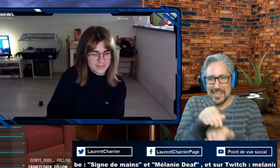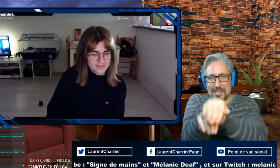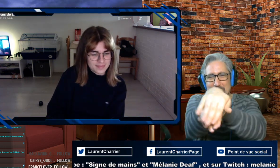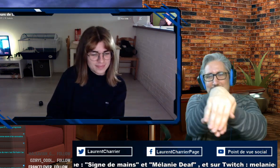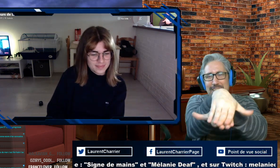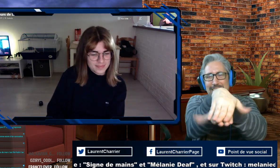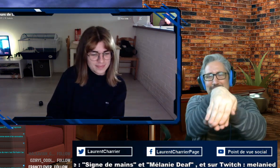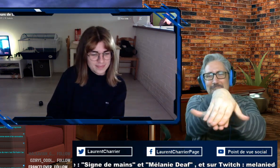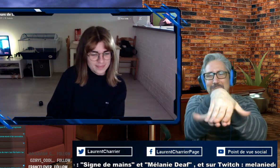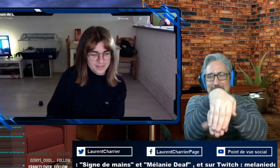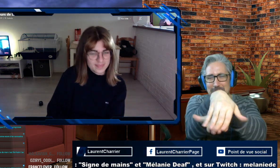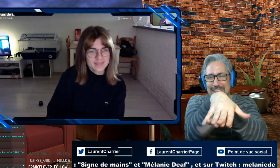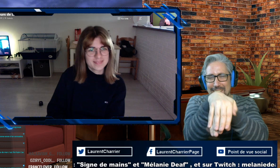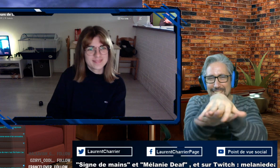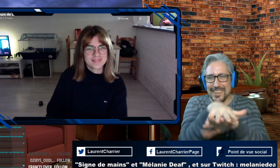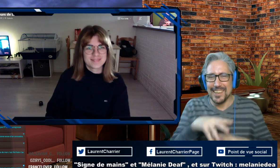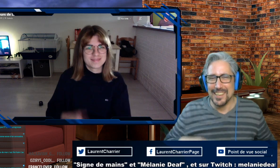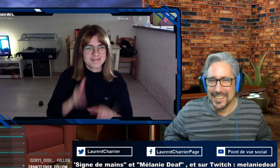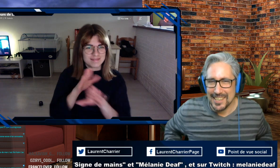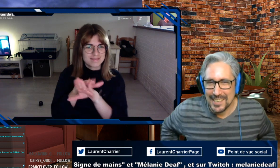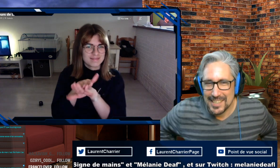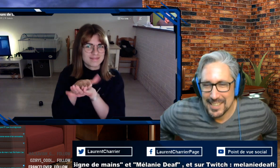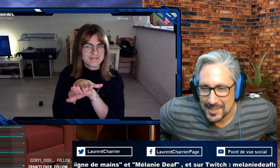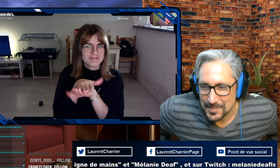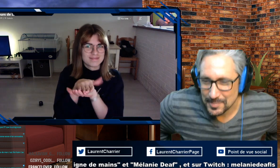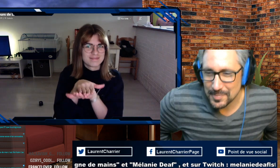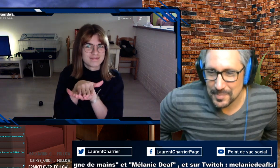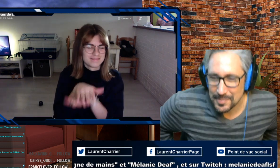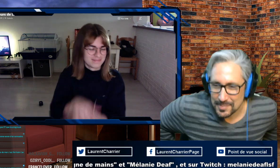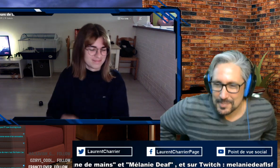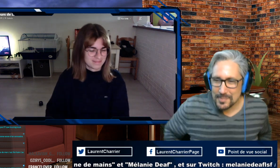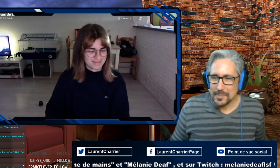C'est vrai. Tortue de mer.